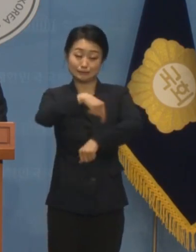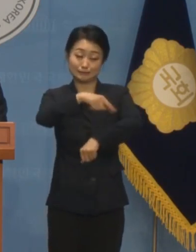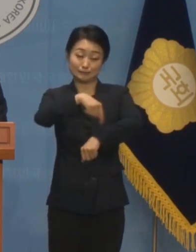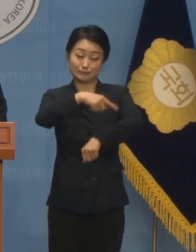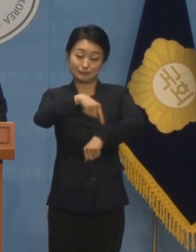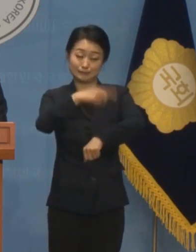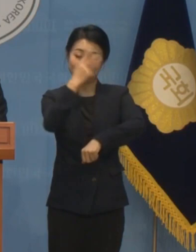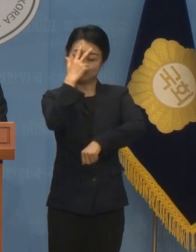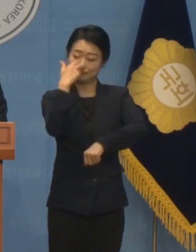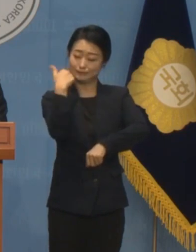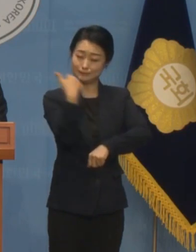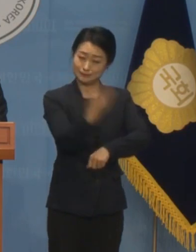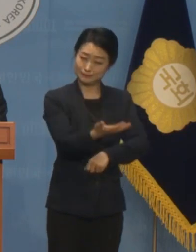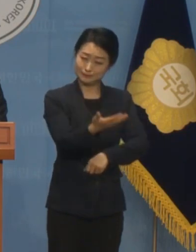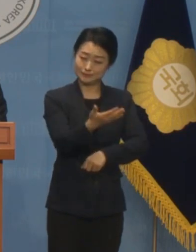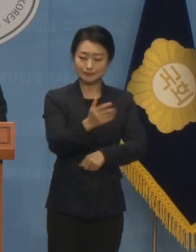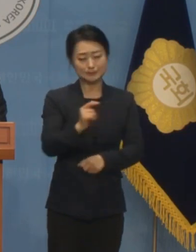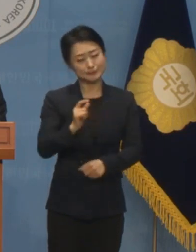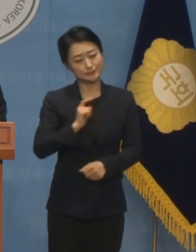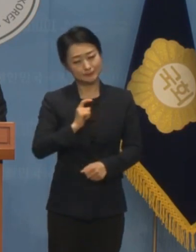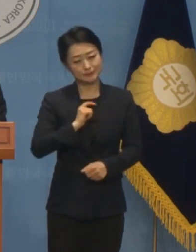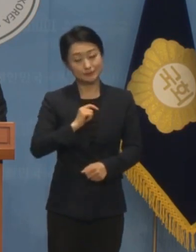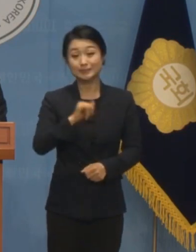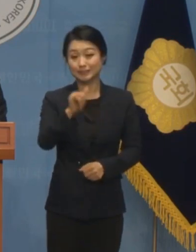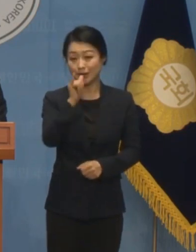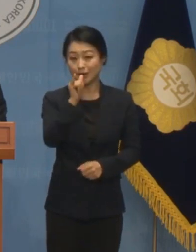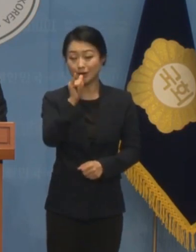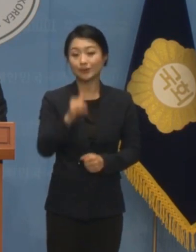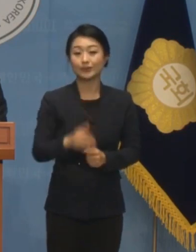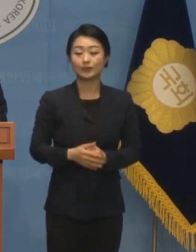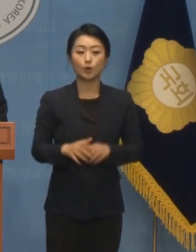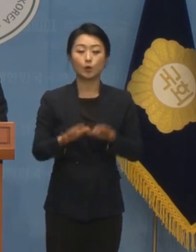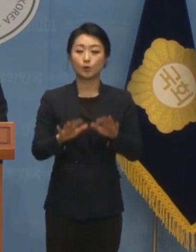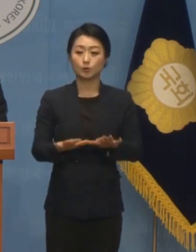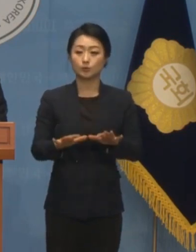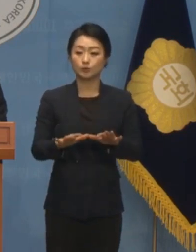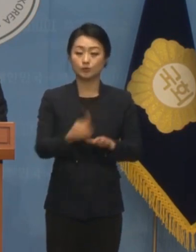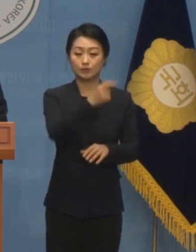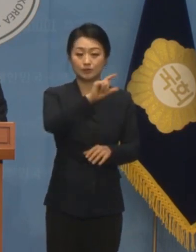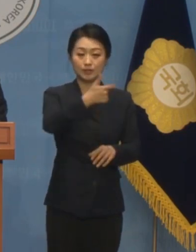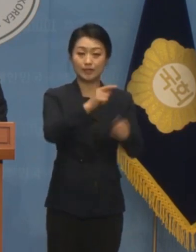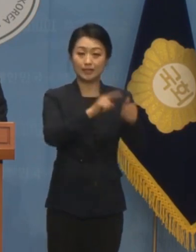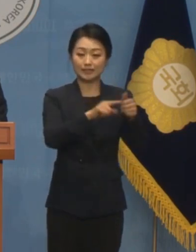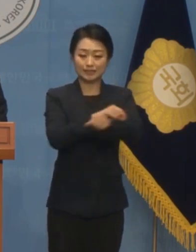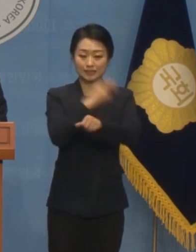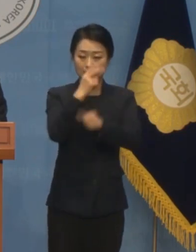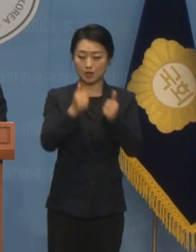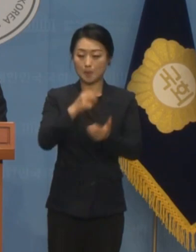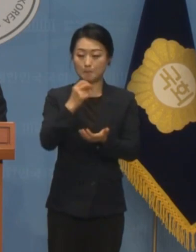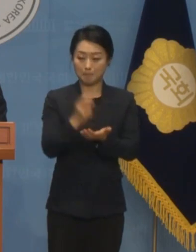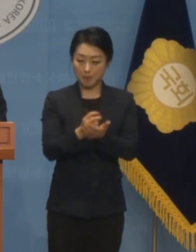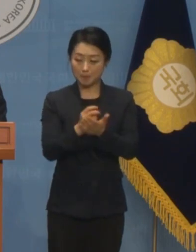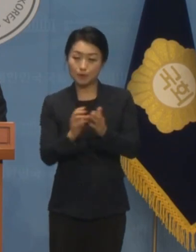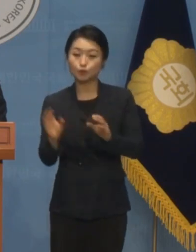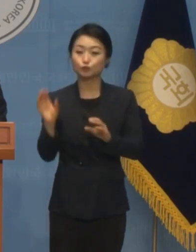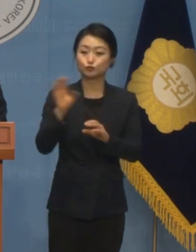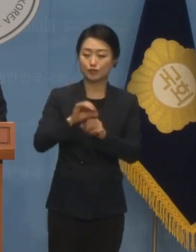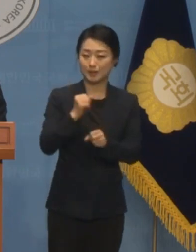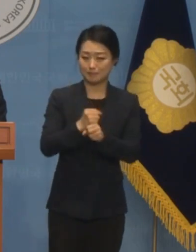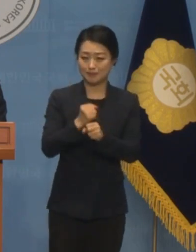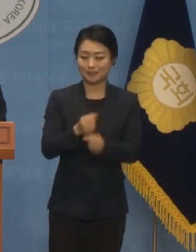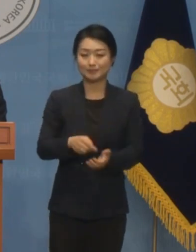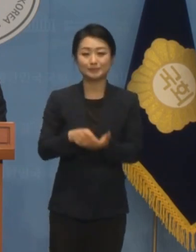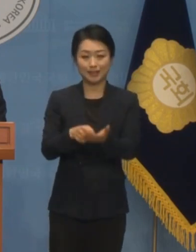끌다가 봐주기 수사를 하지 않을까 해서입니다. 그래서 오늘 한동훈 특검법을 추가로 발의하게 된